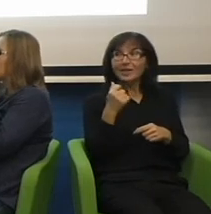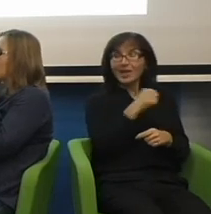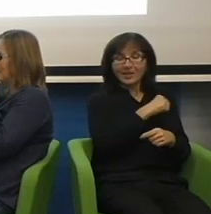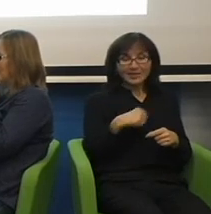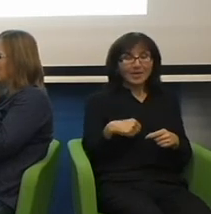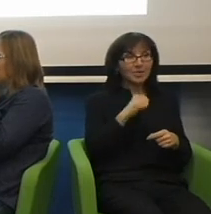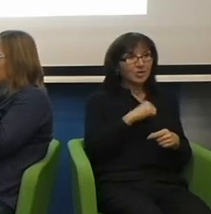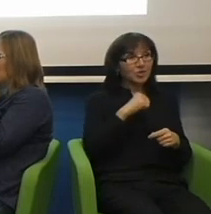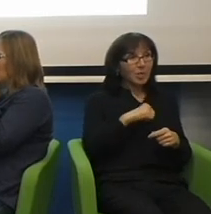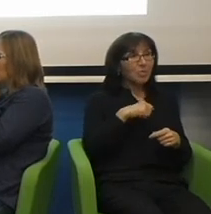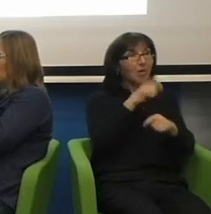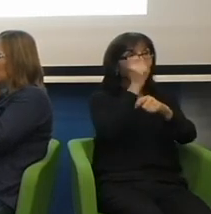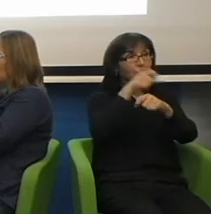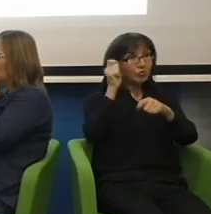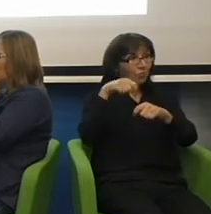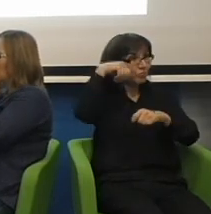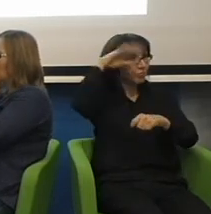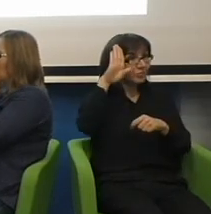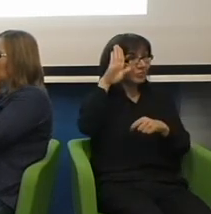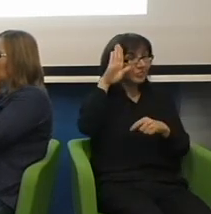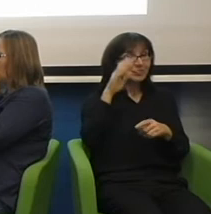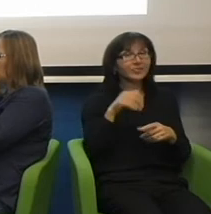się chrzczą, może tak. O właśnie.